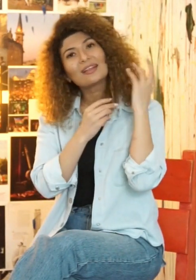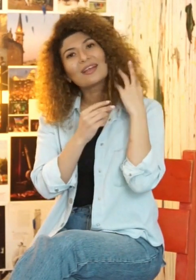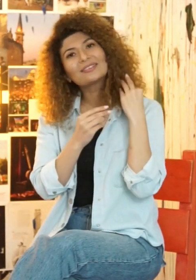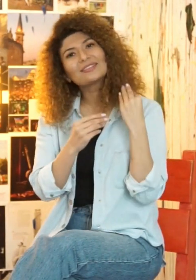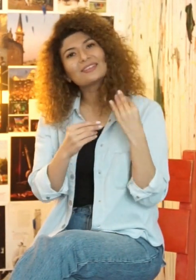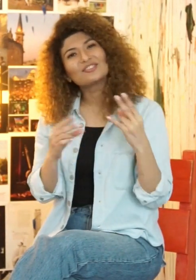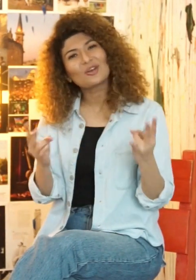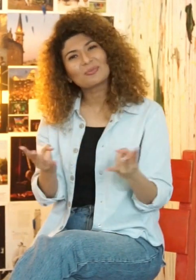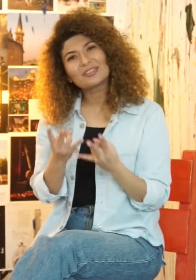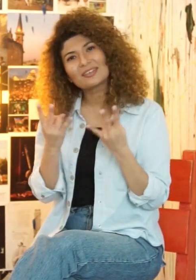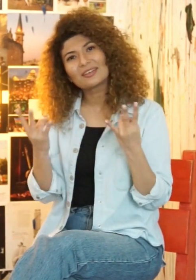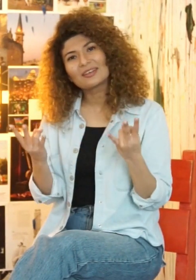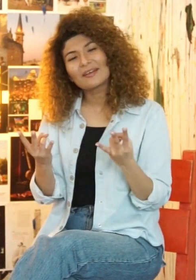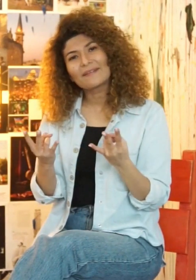Tellərindən incəmi?